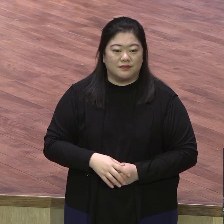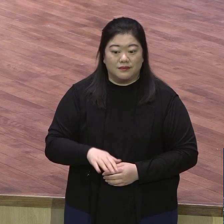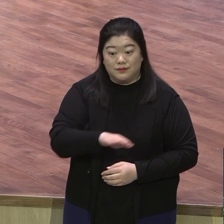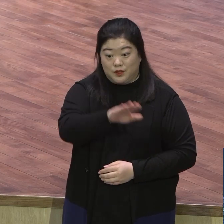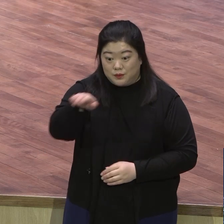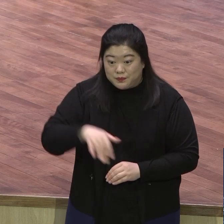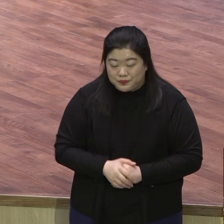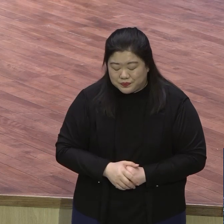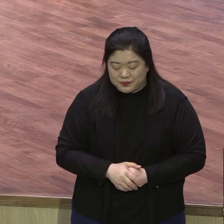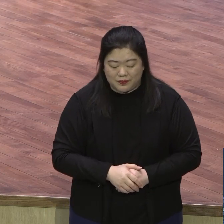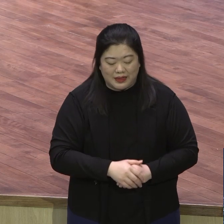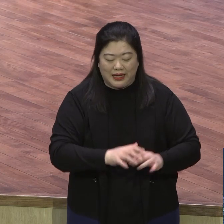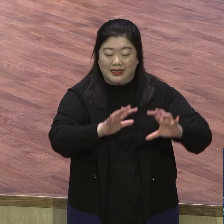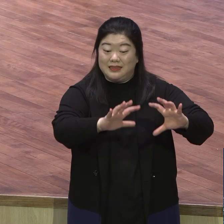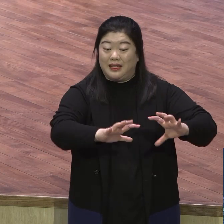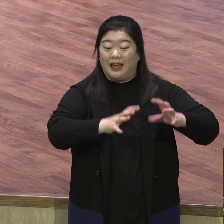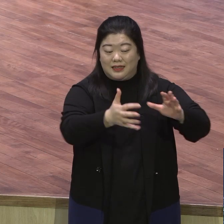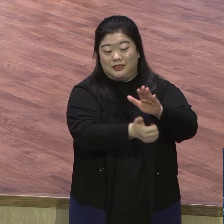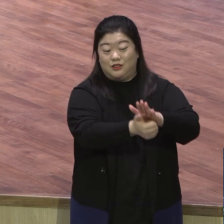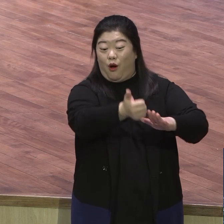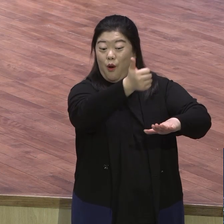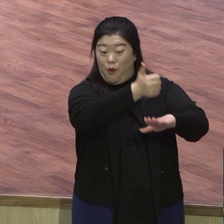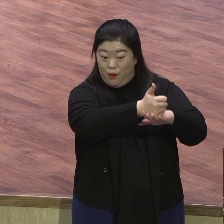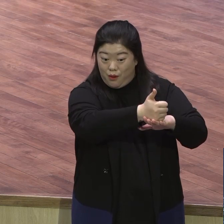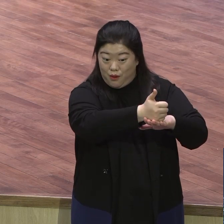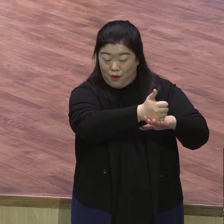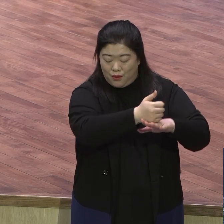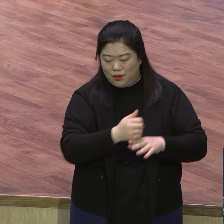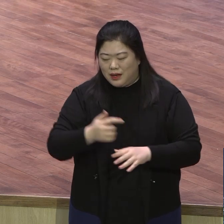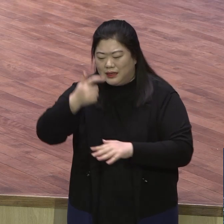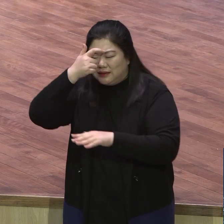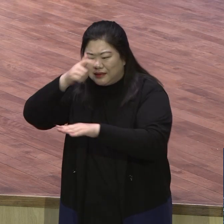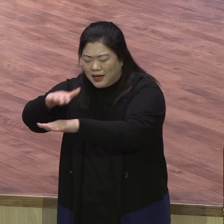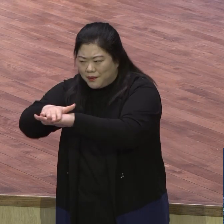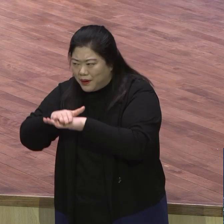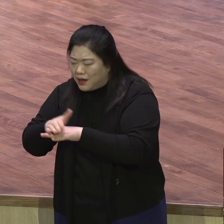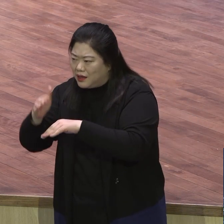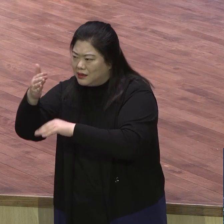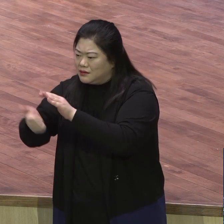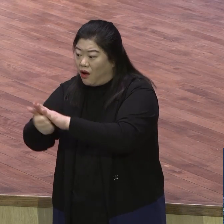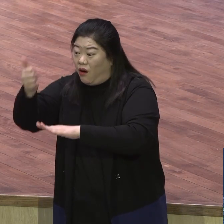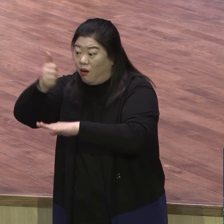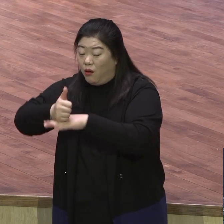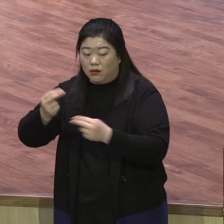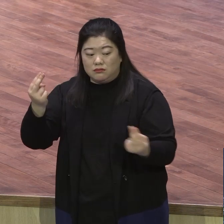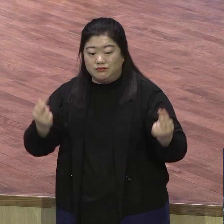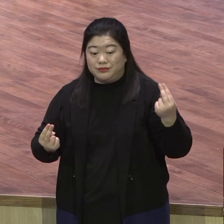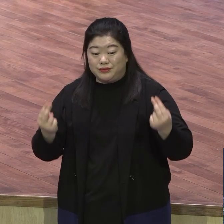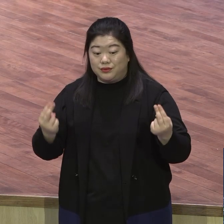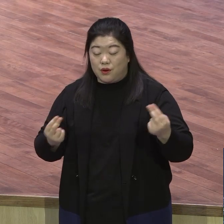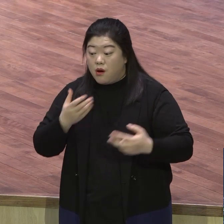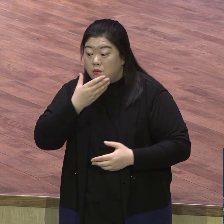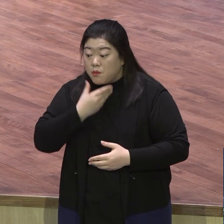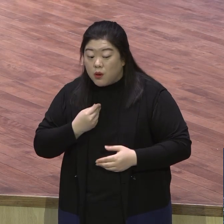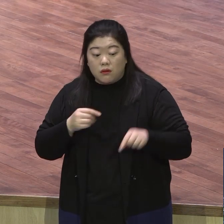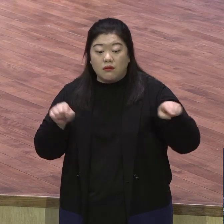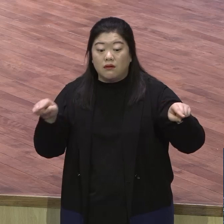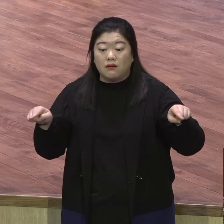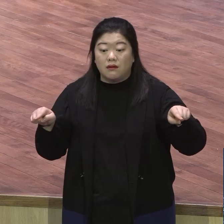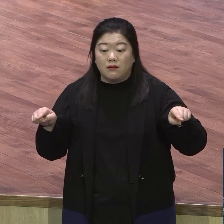세상적으로 잘나간다 하더라도 예배를 통해 하나님이 주시는 축복 하나님이